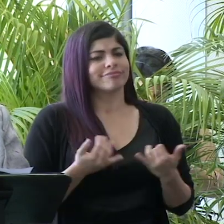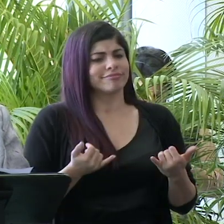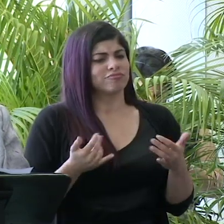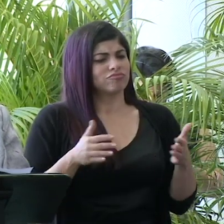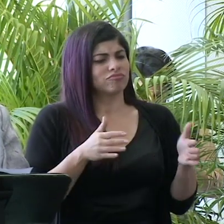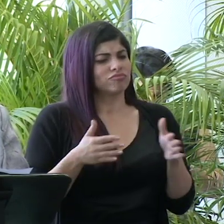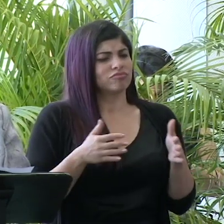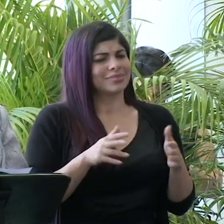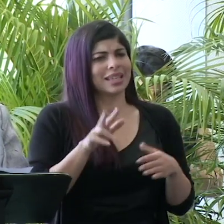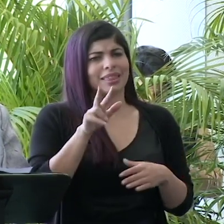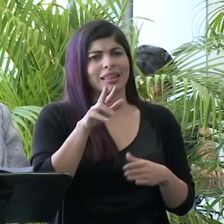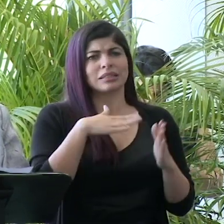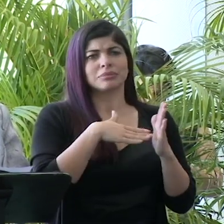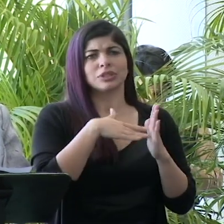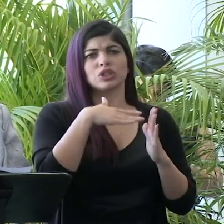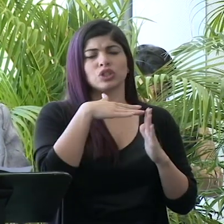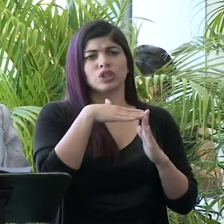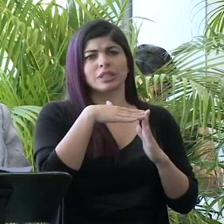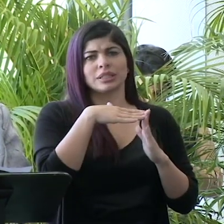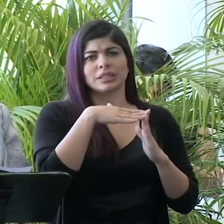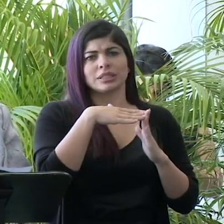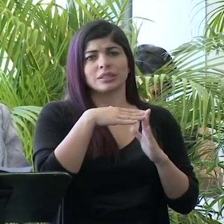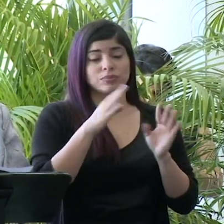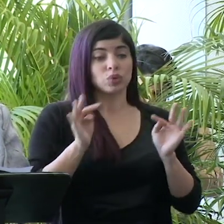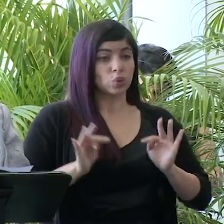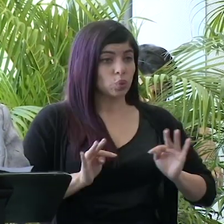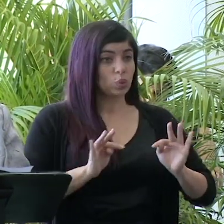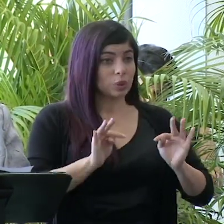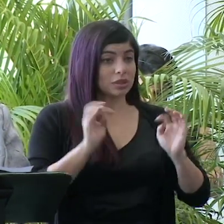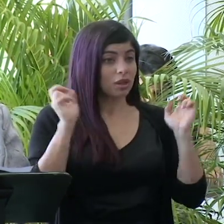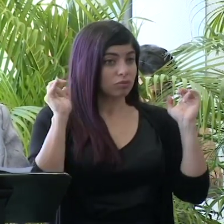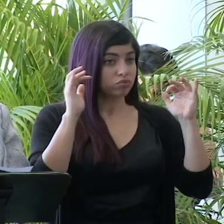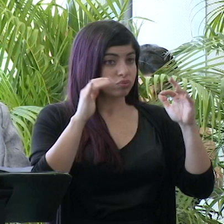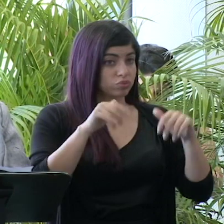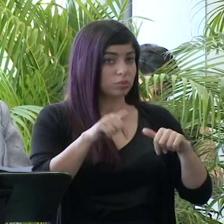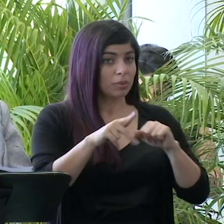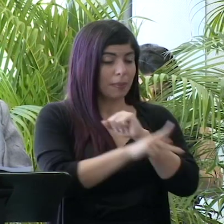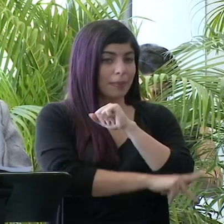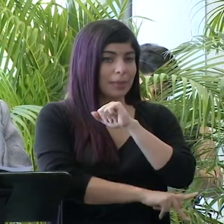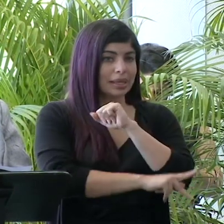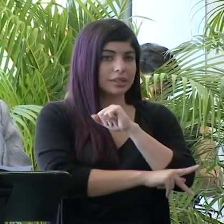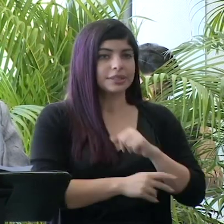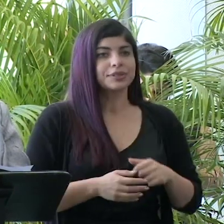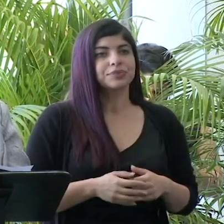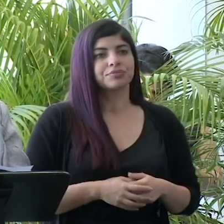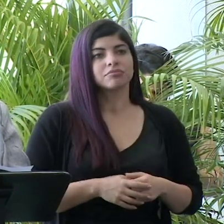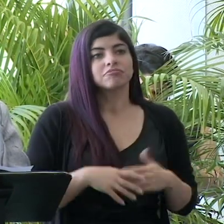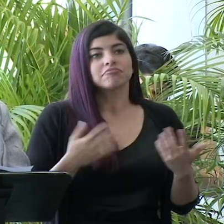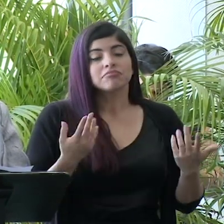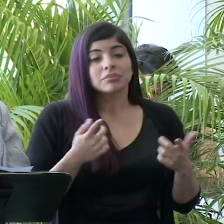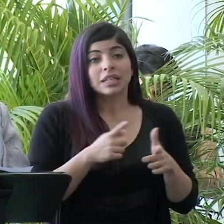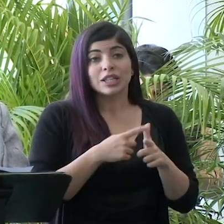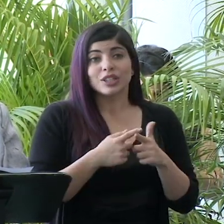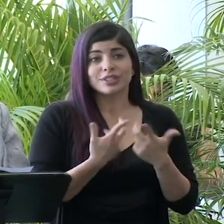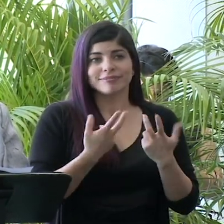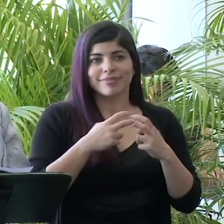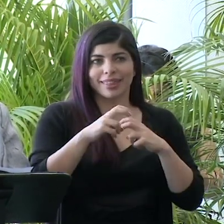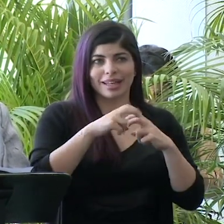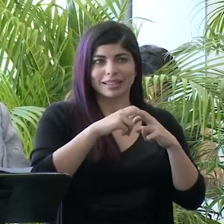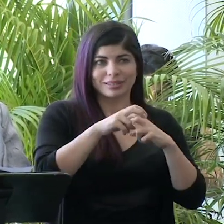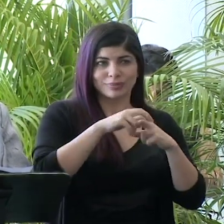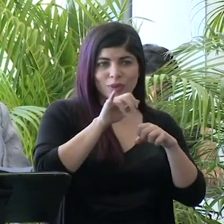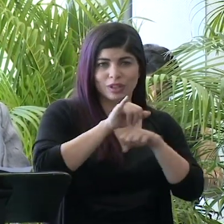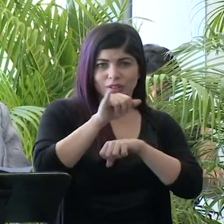de 3 millones de turistas llegando al país así que el transporte aéreo